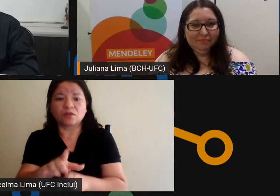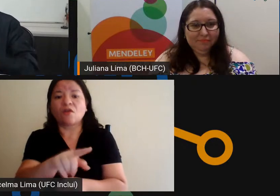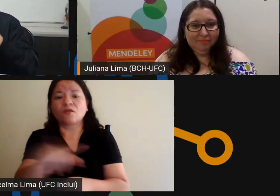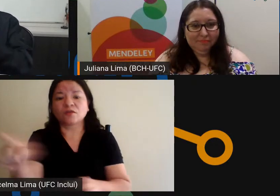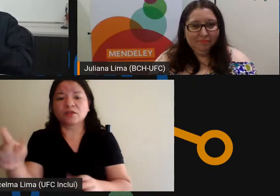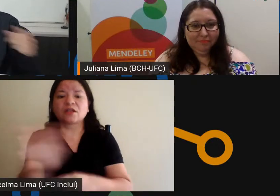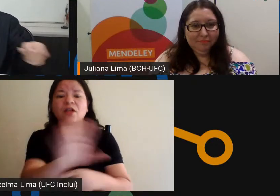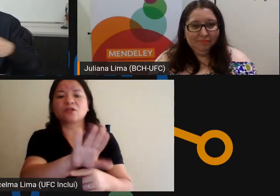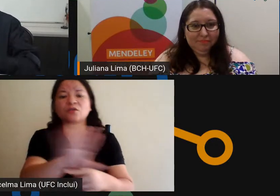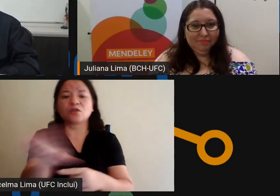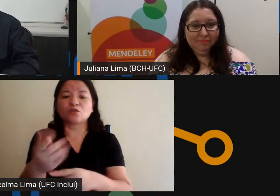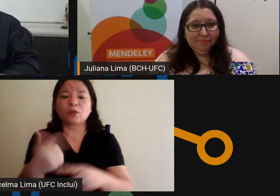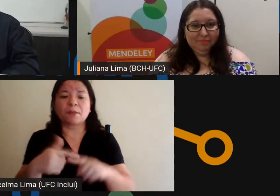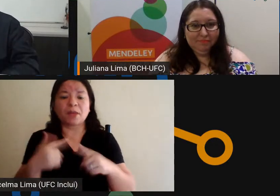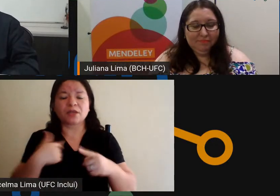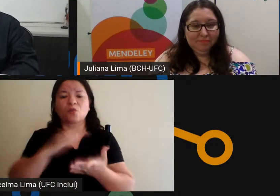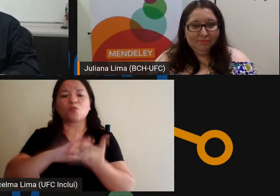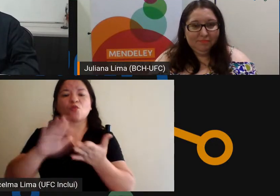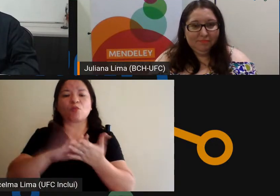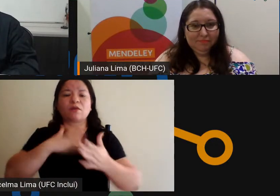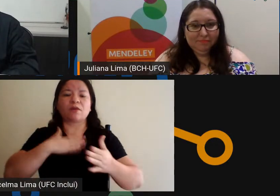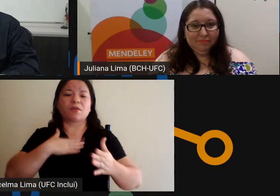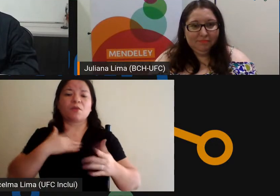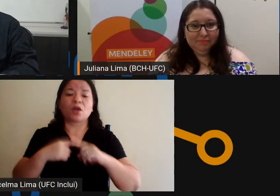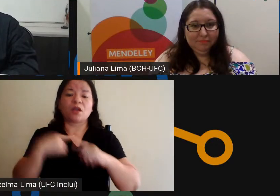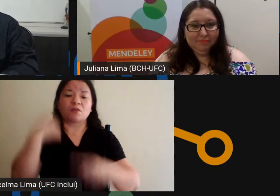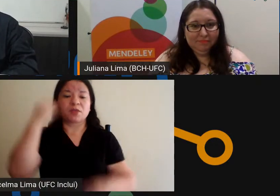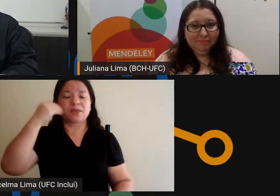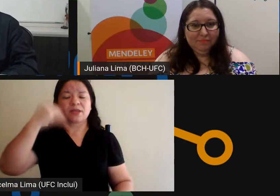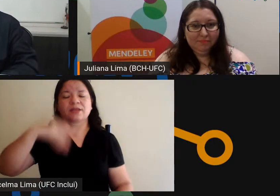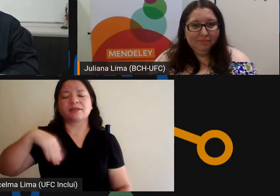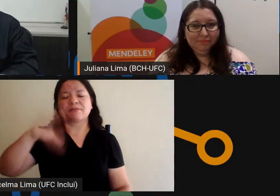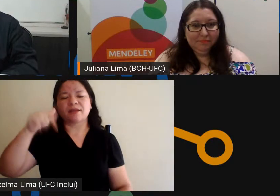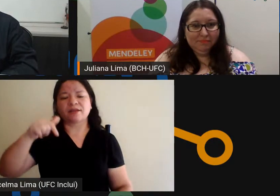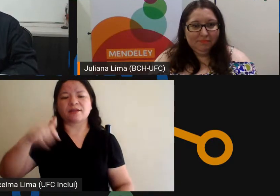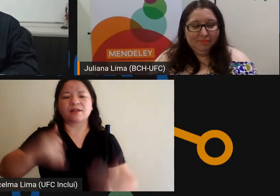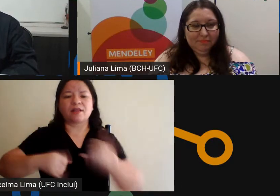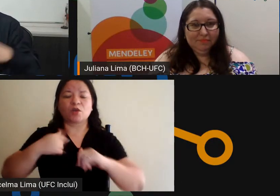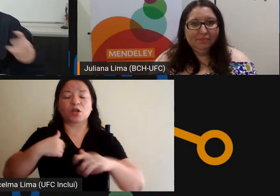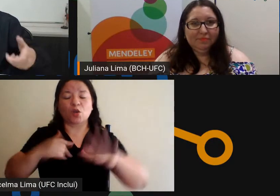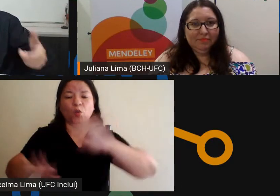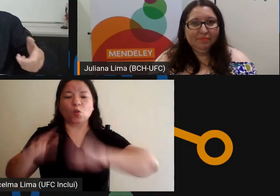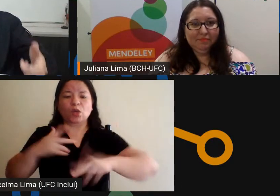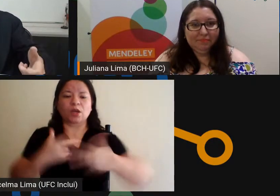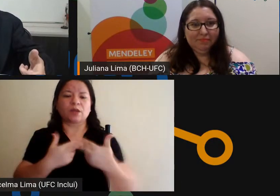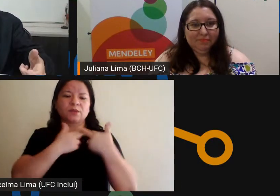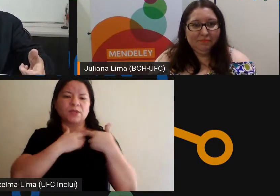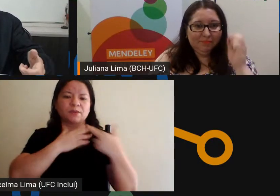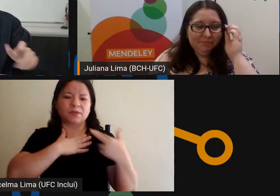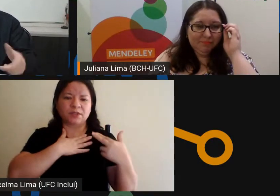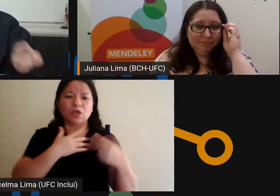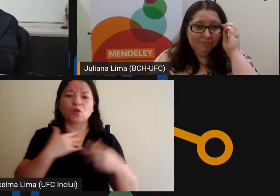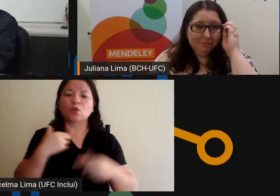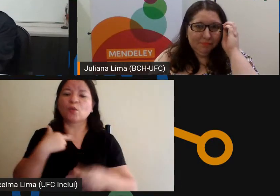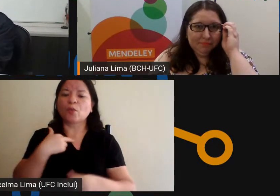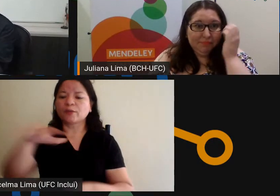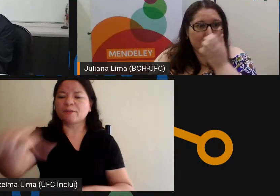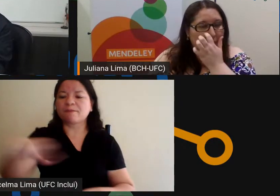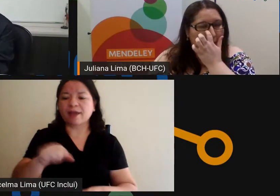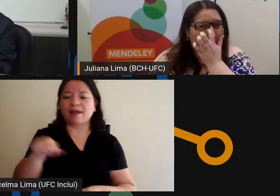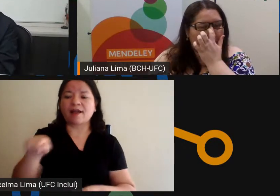Porque eu tenho mais experiência que vocês nesse laboratório. E eu que tenho que cuidar dele. Eu não posso pegar o que está começando e dar